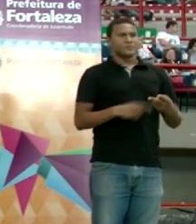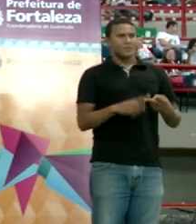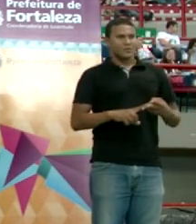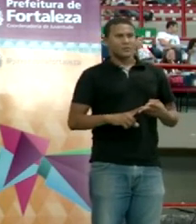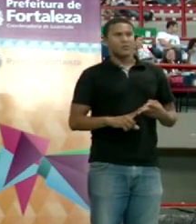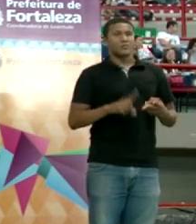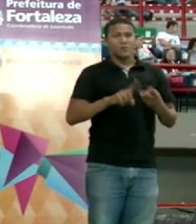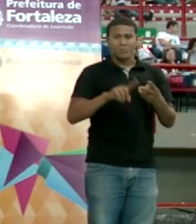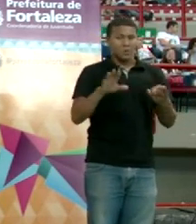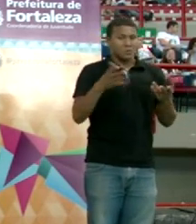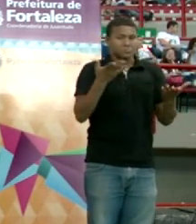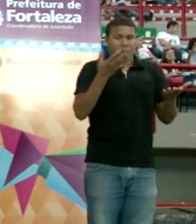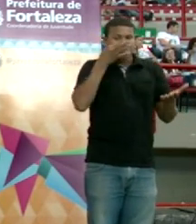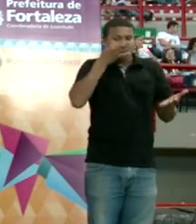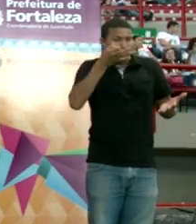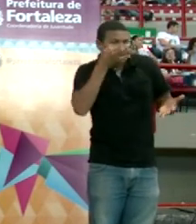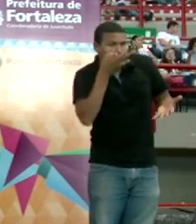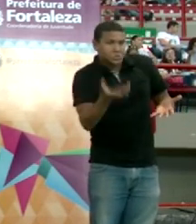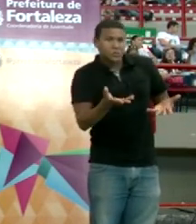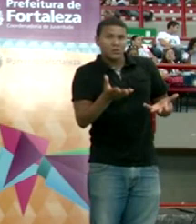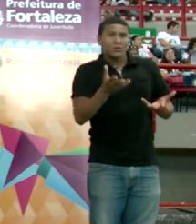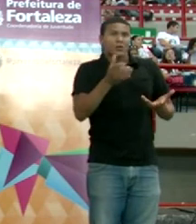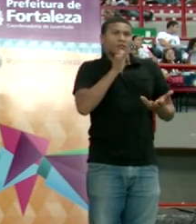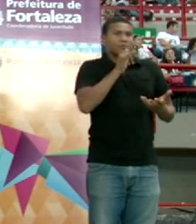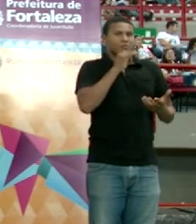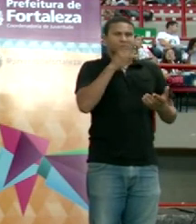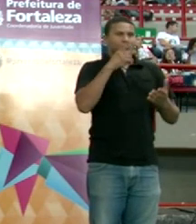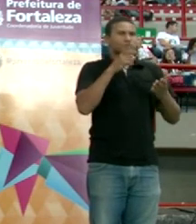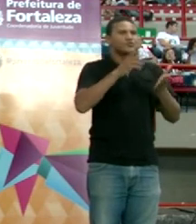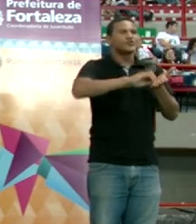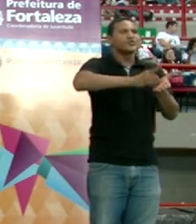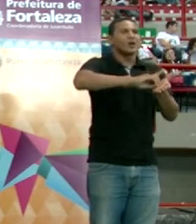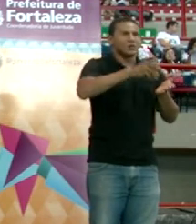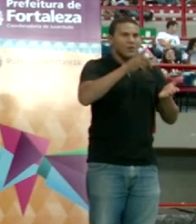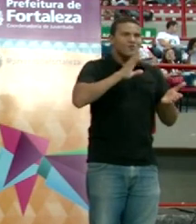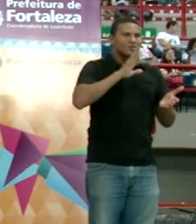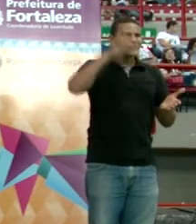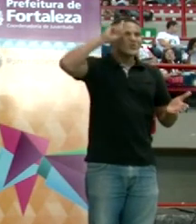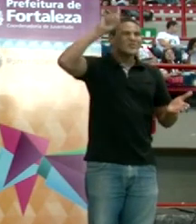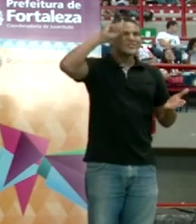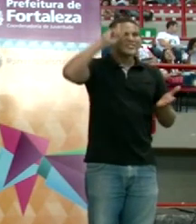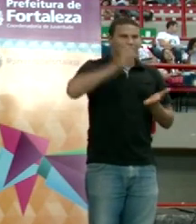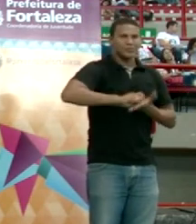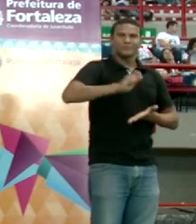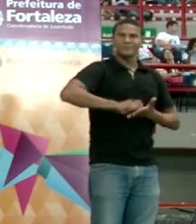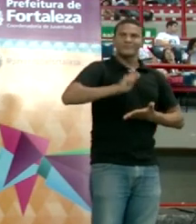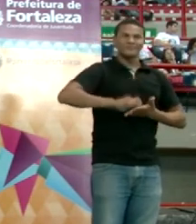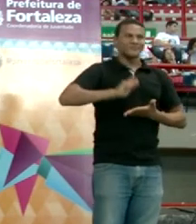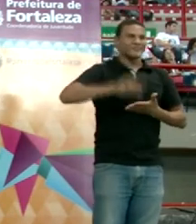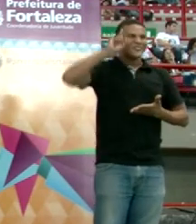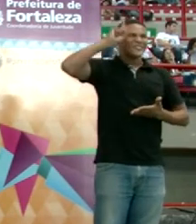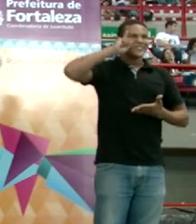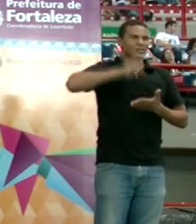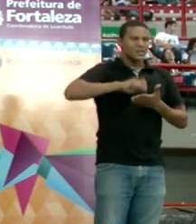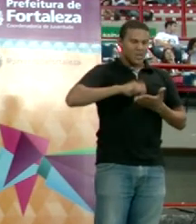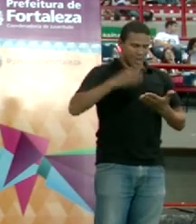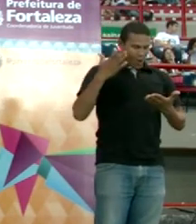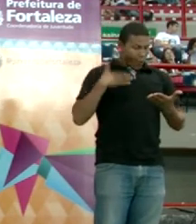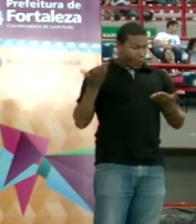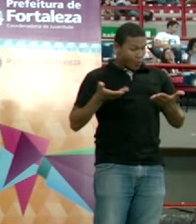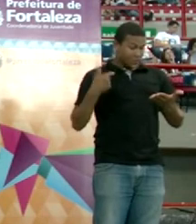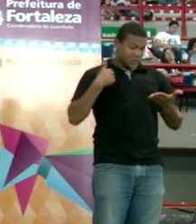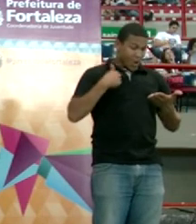textos mais intimistas, como um diário. Um diário. Alguém aqui elabora diário? Não. Ninguém mais